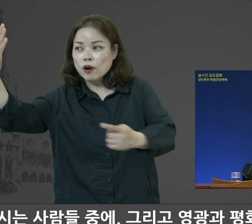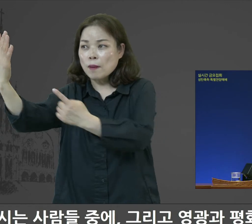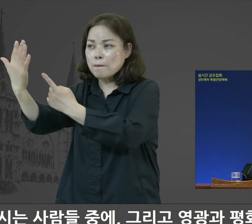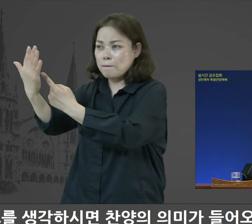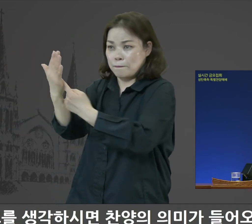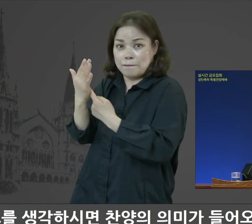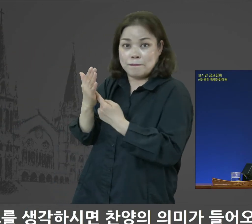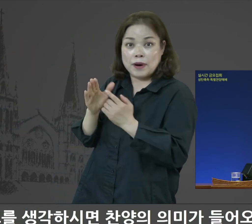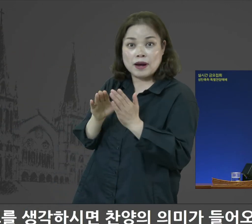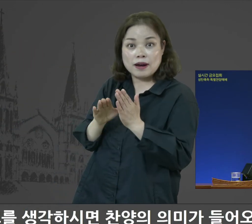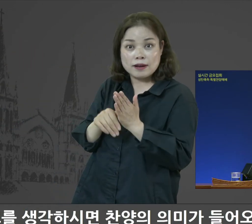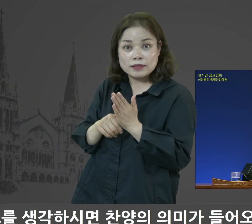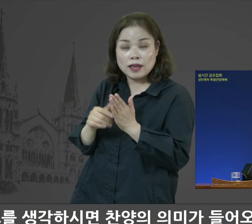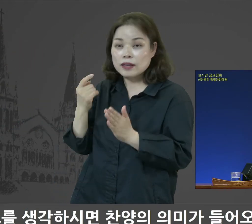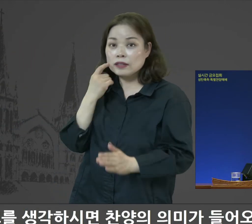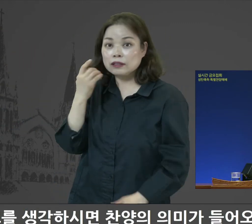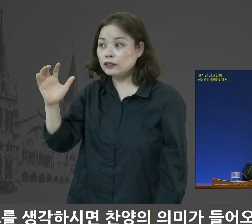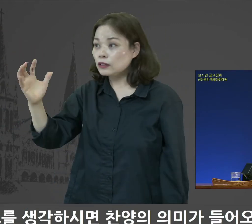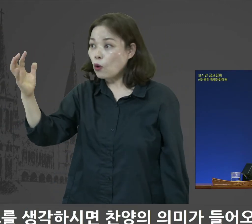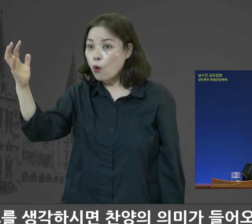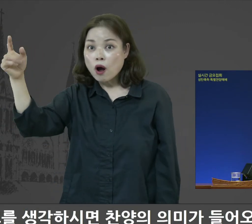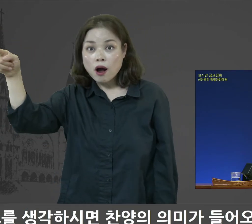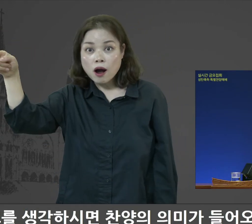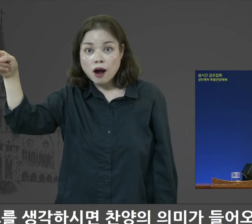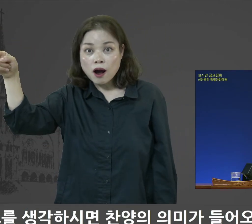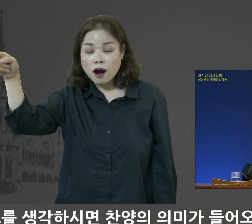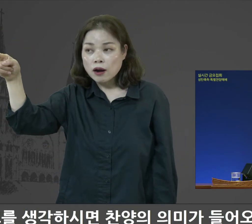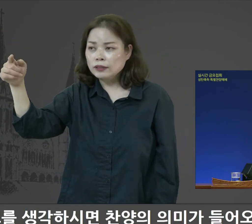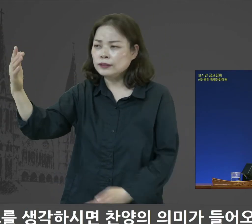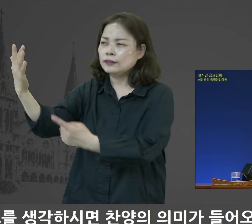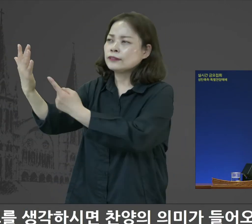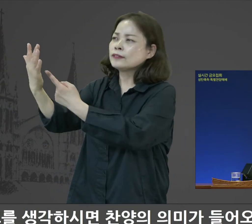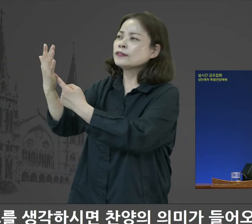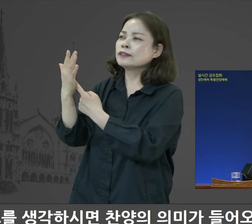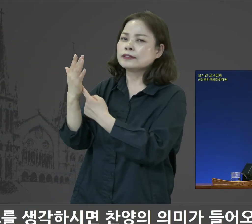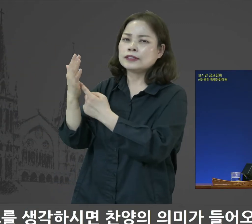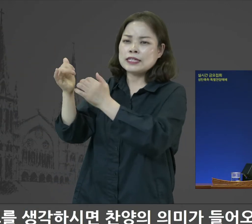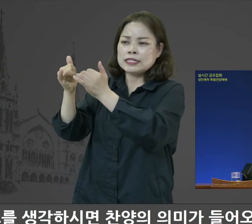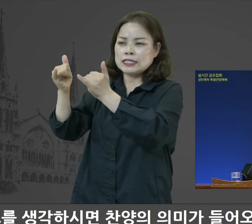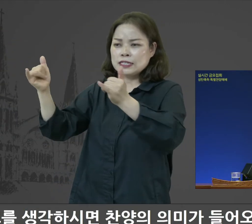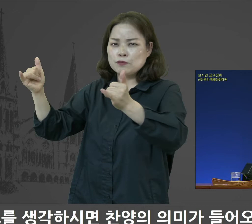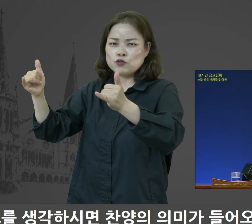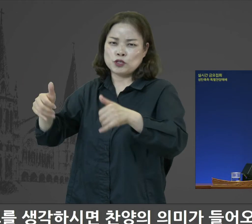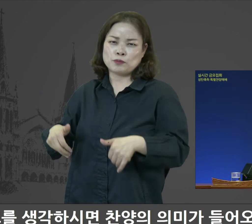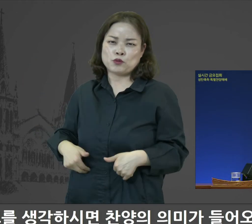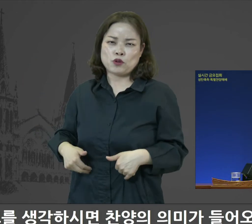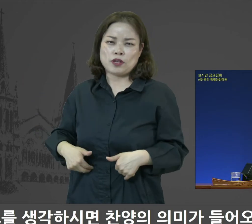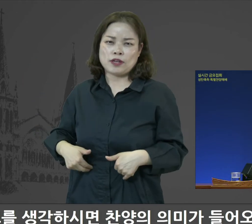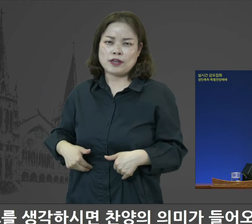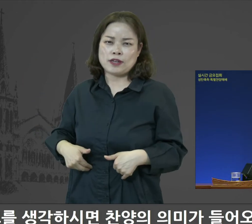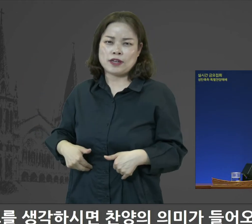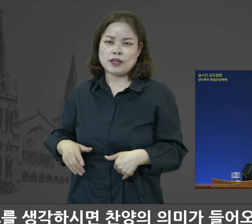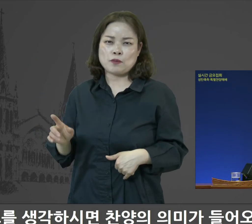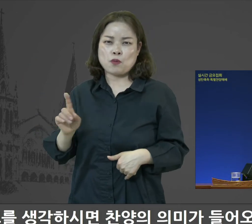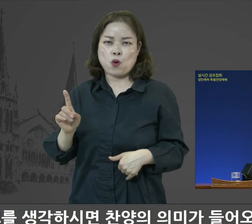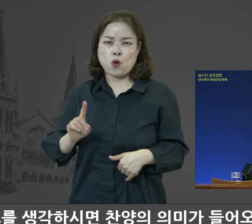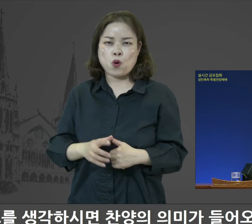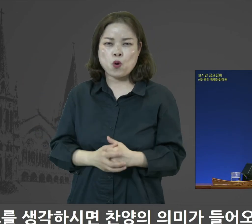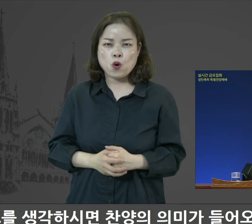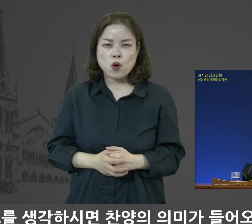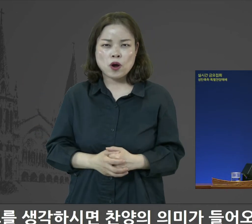때 그 영광을 드러낼 인물들이 필요하다는 겁니다. 그 인물들이